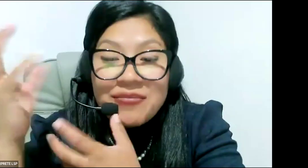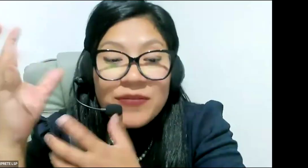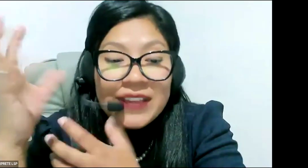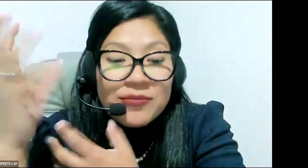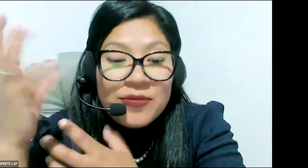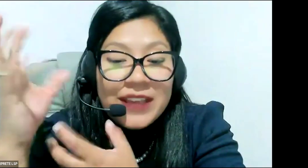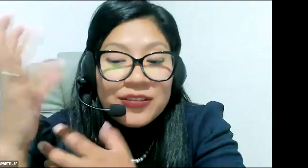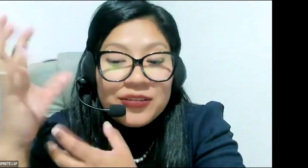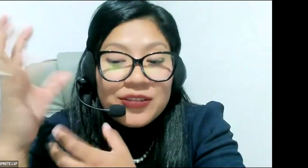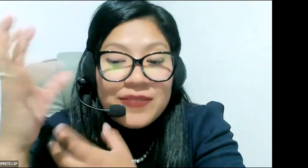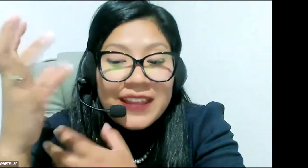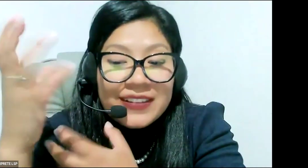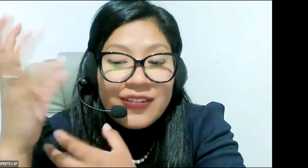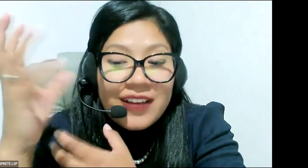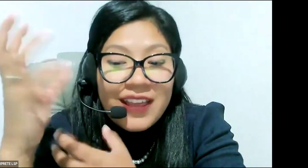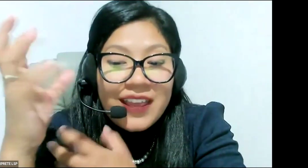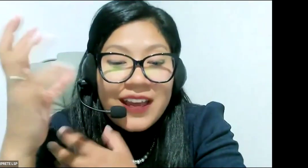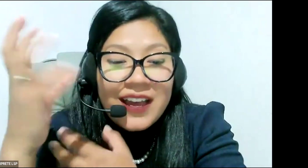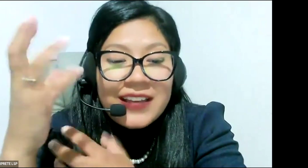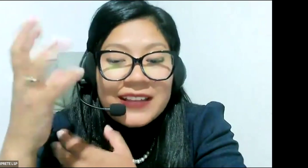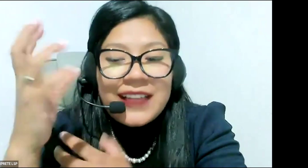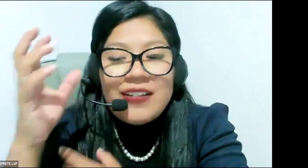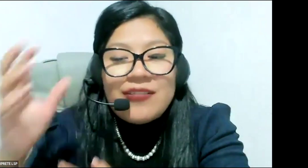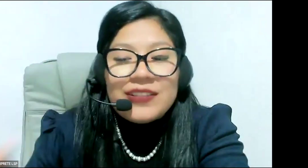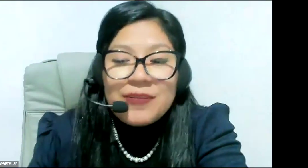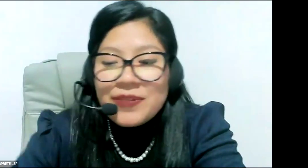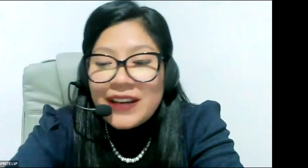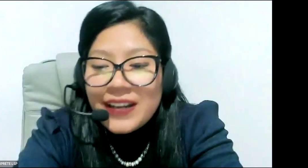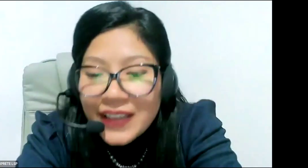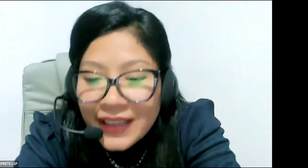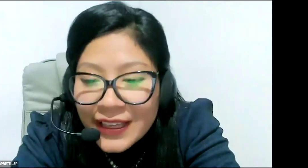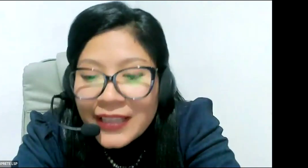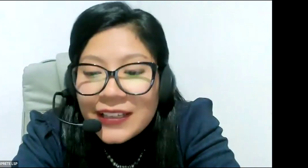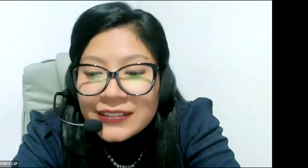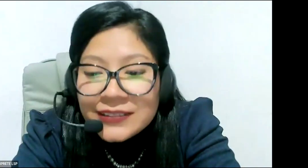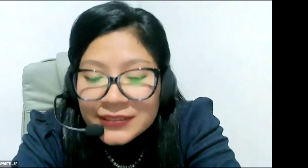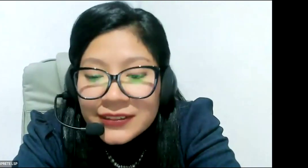también moviendo moviendo No te olvides Ahí está otra